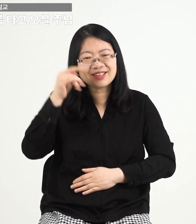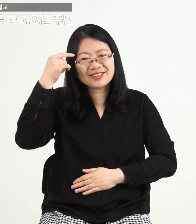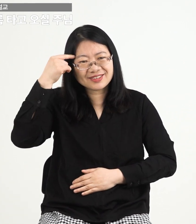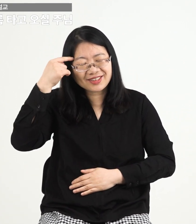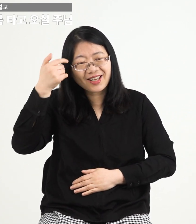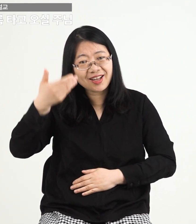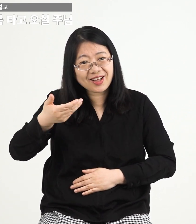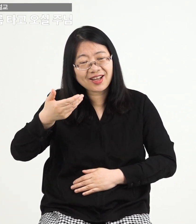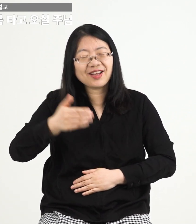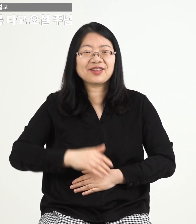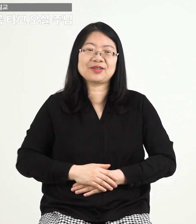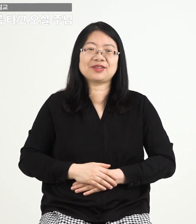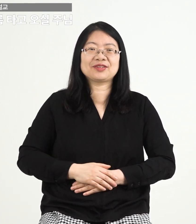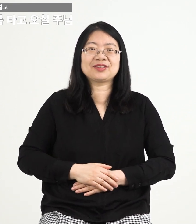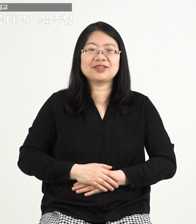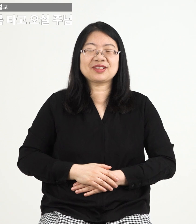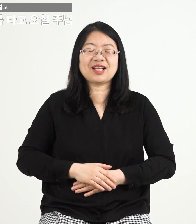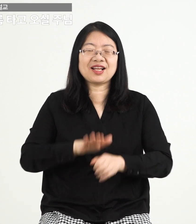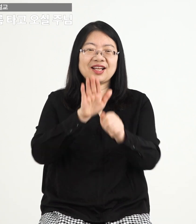그걸 이제